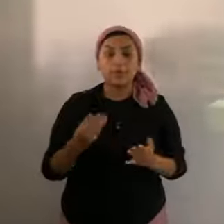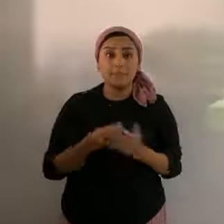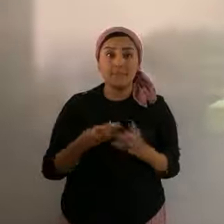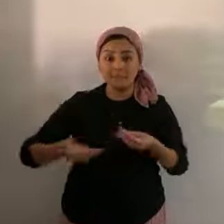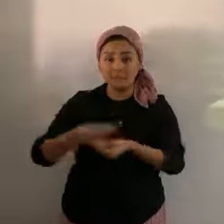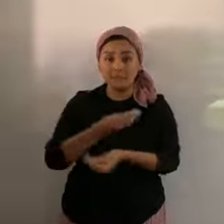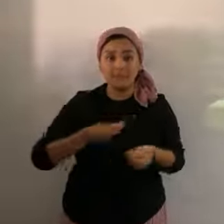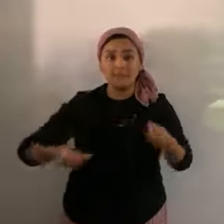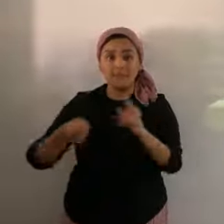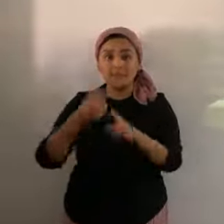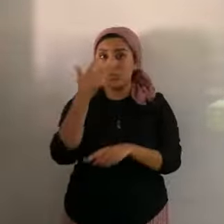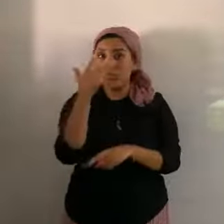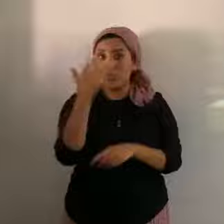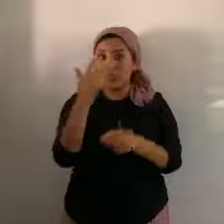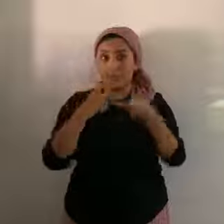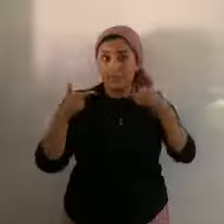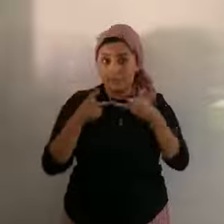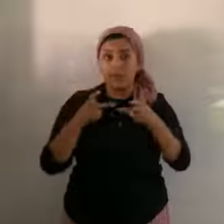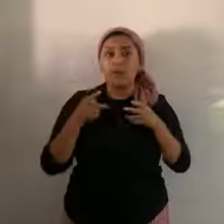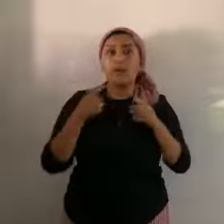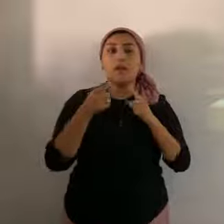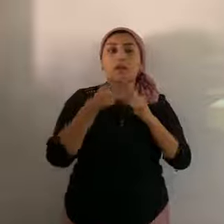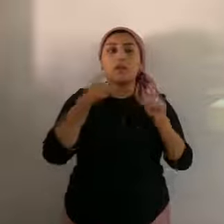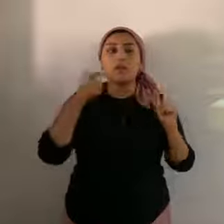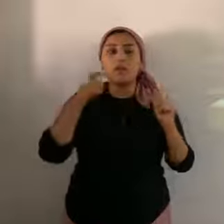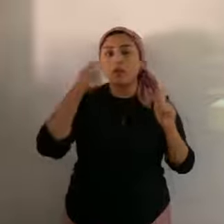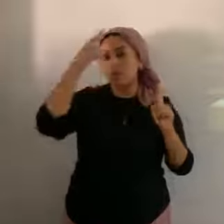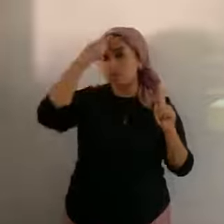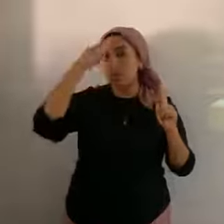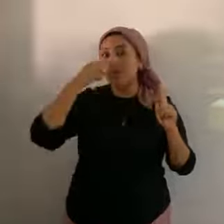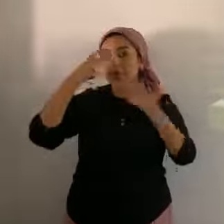tres procedencias: uno, del Imperio Romano; dos,